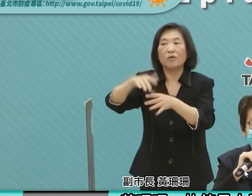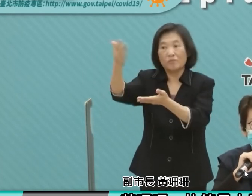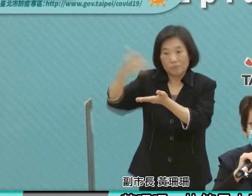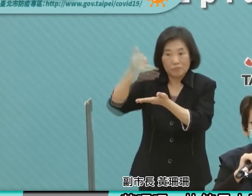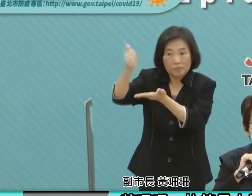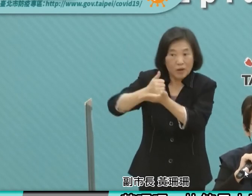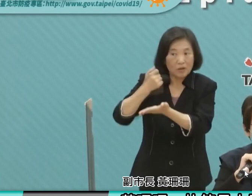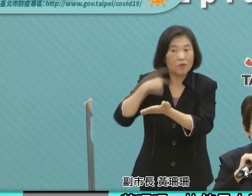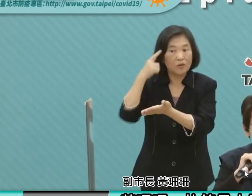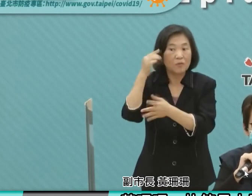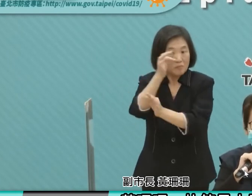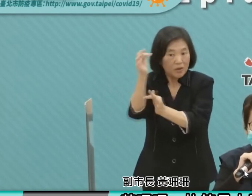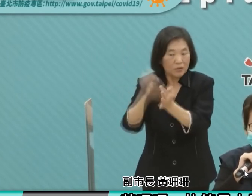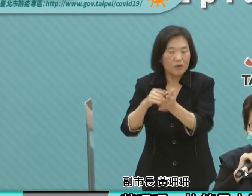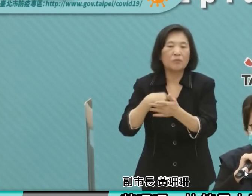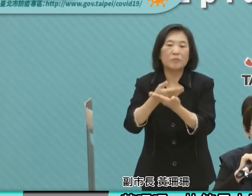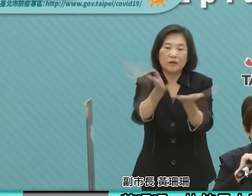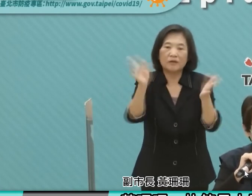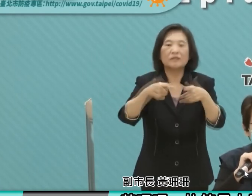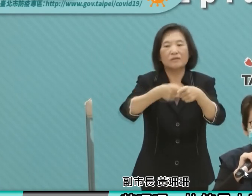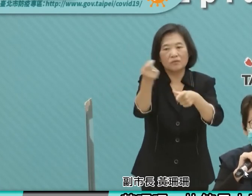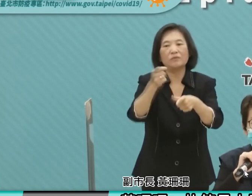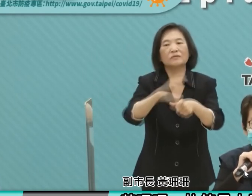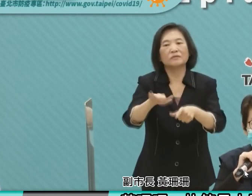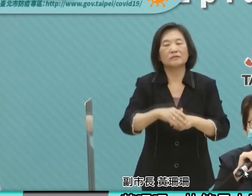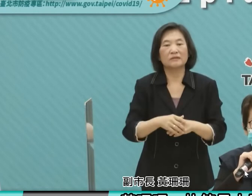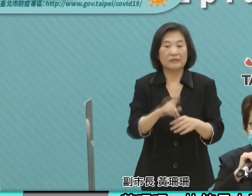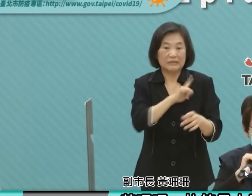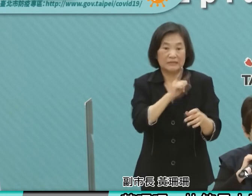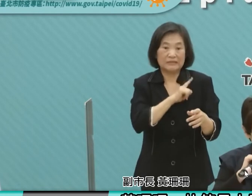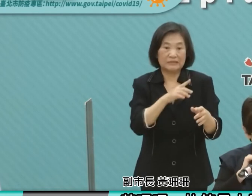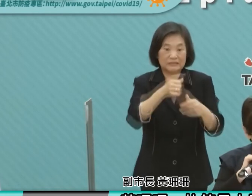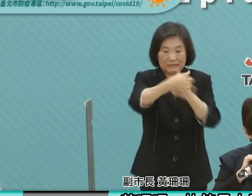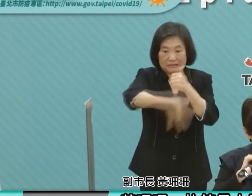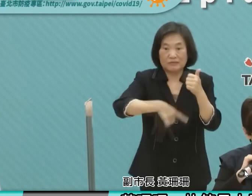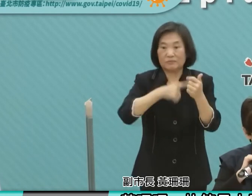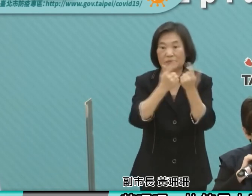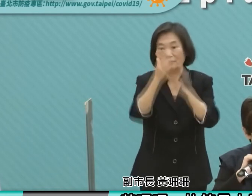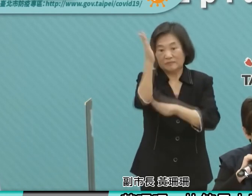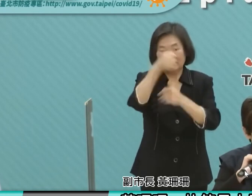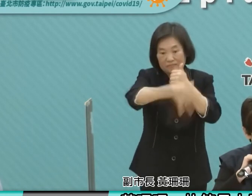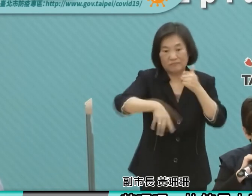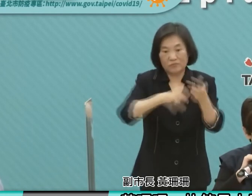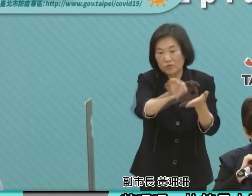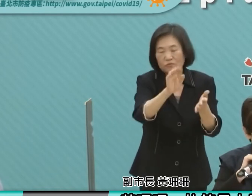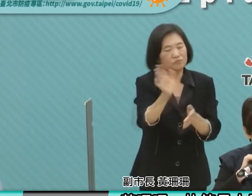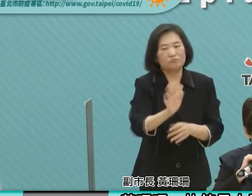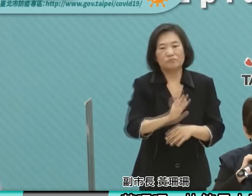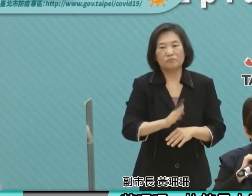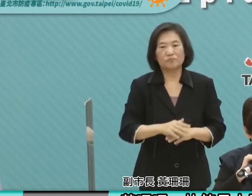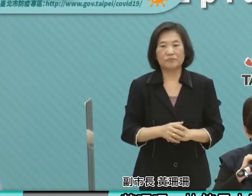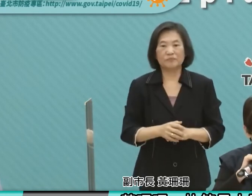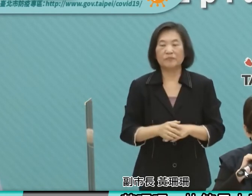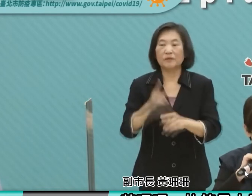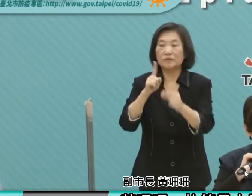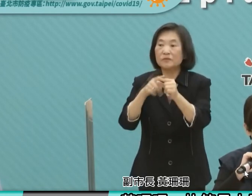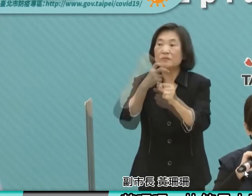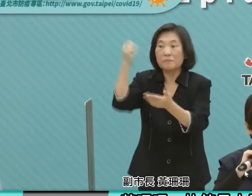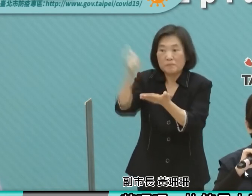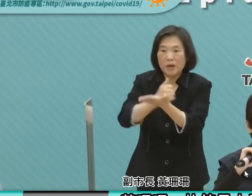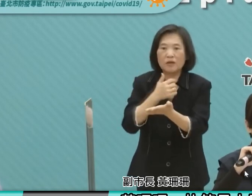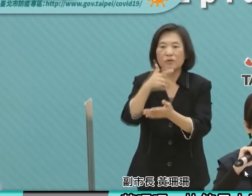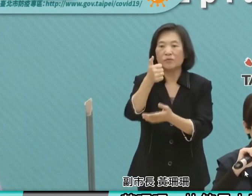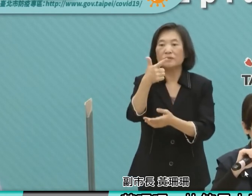公费筛检、公费的采检，不会用在我们自己的机关。那目前中央已经拨付给我们，虽然